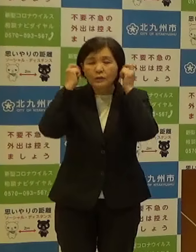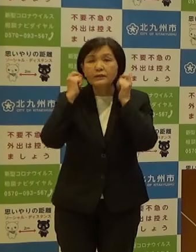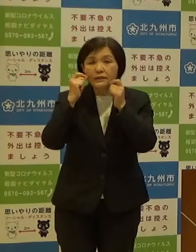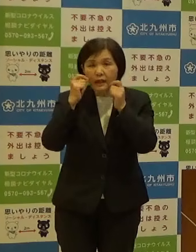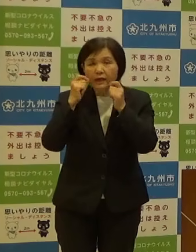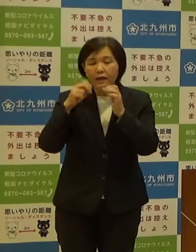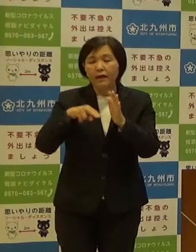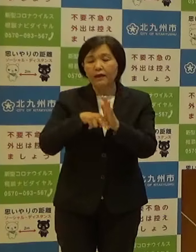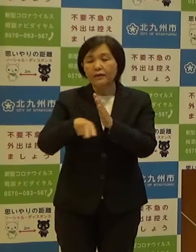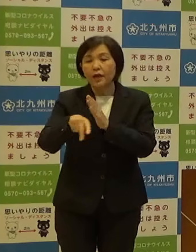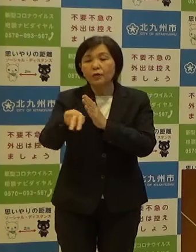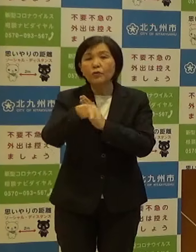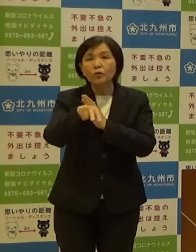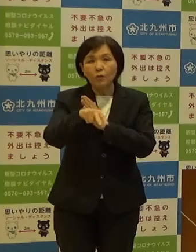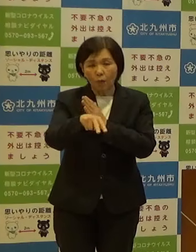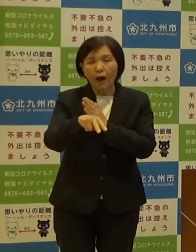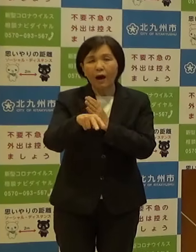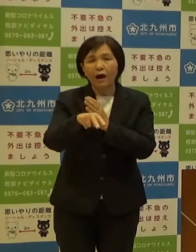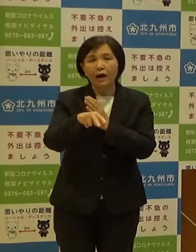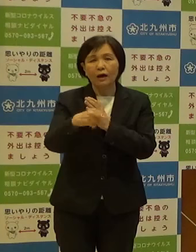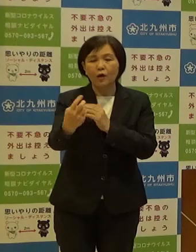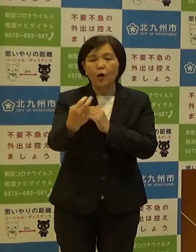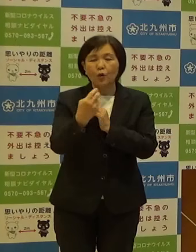めることにつながります。